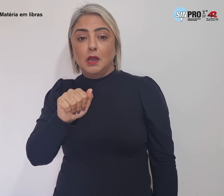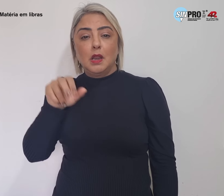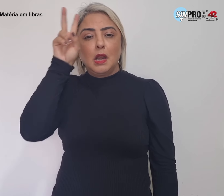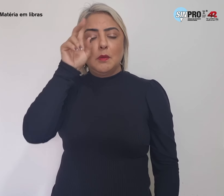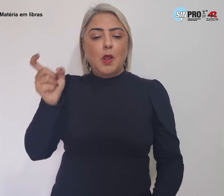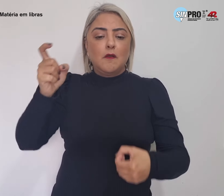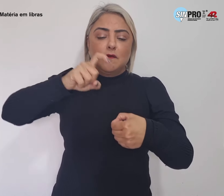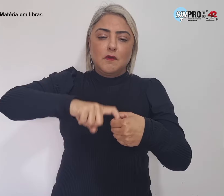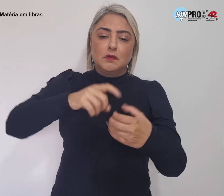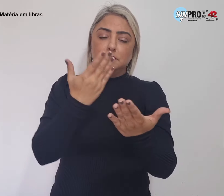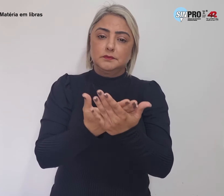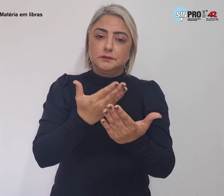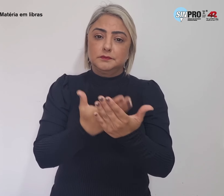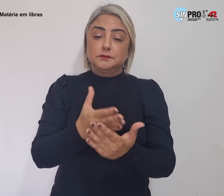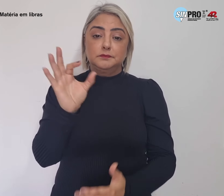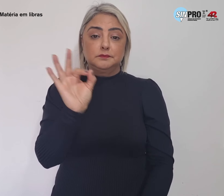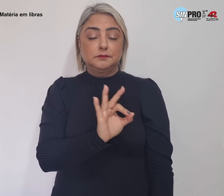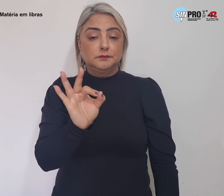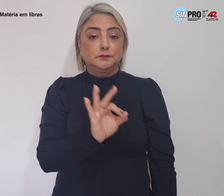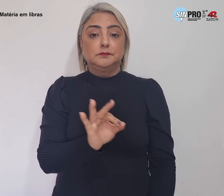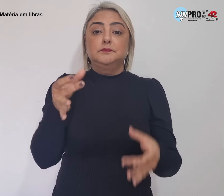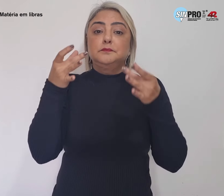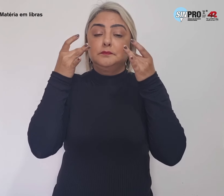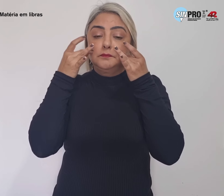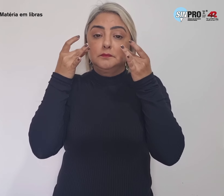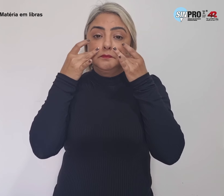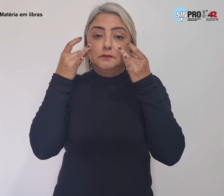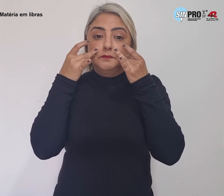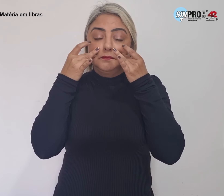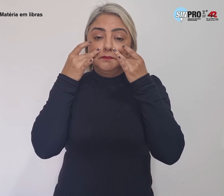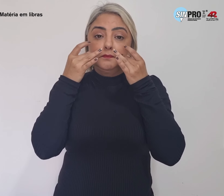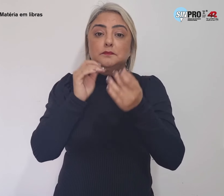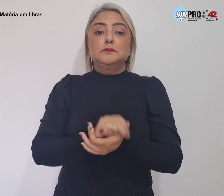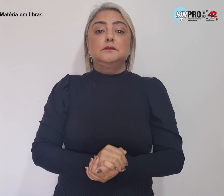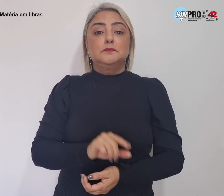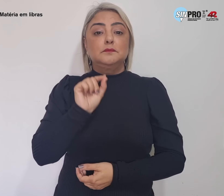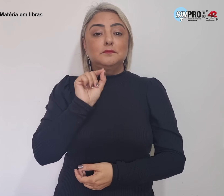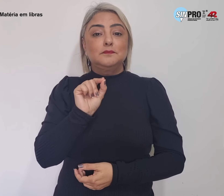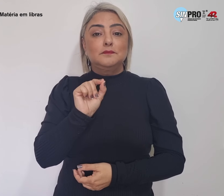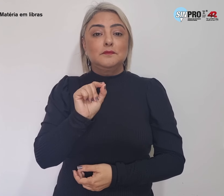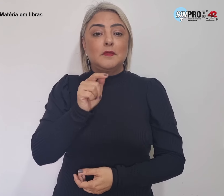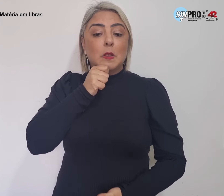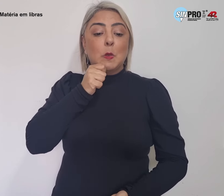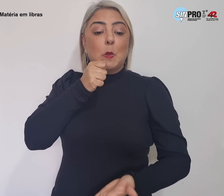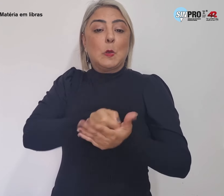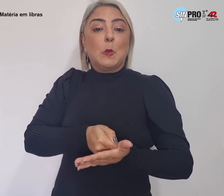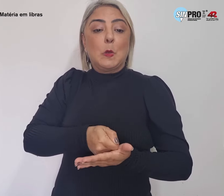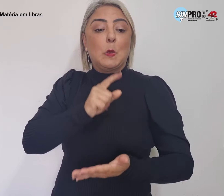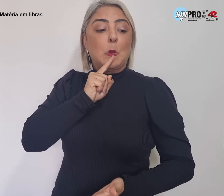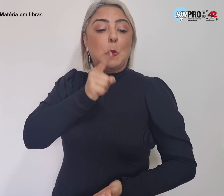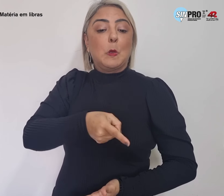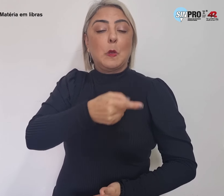às aulas 100% presenciais foi uma imposição do governo do Distrito Federal